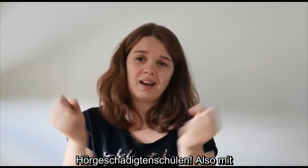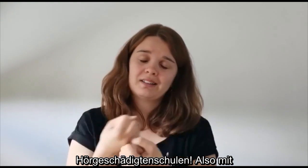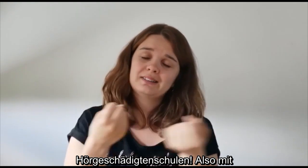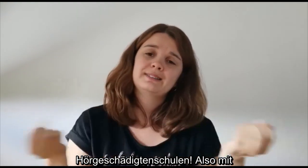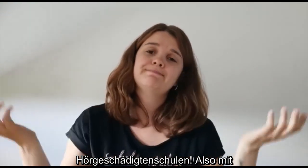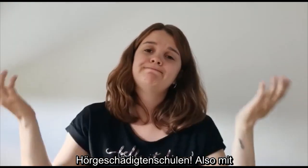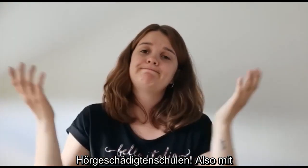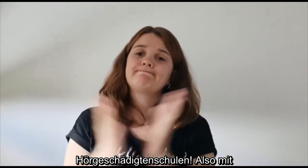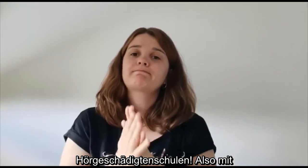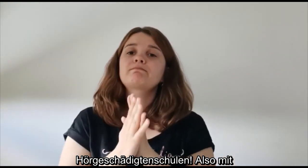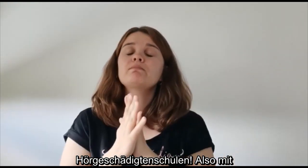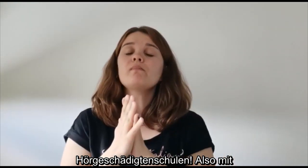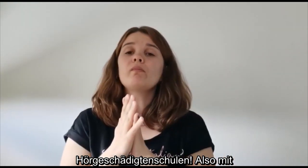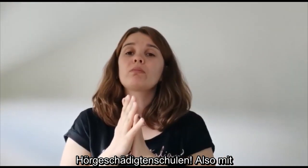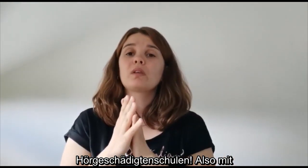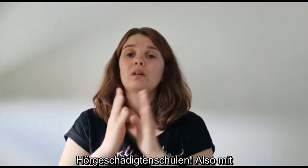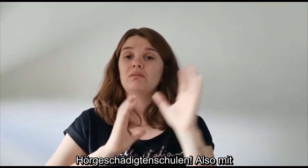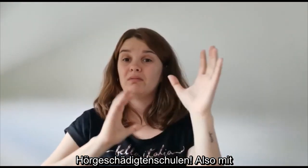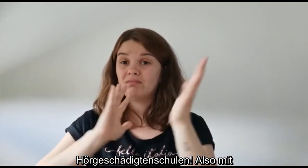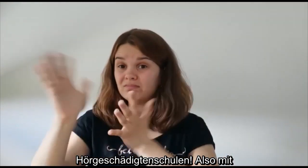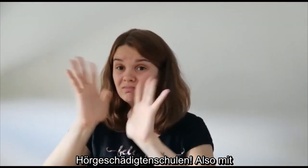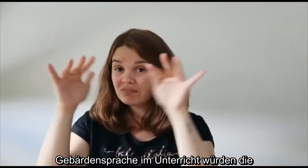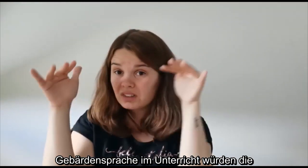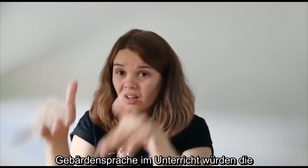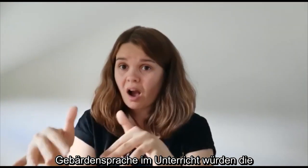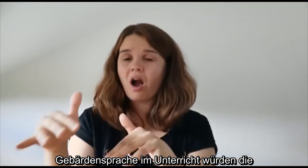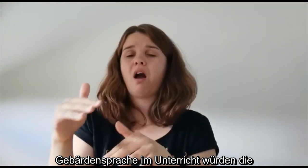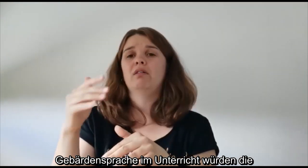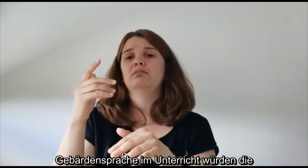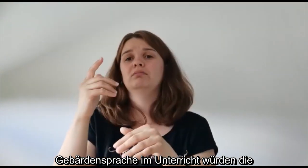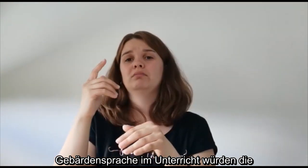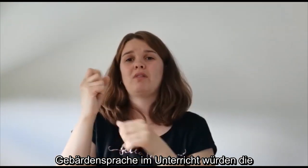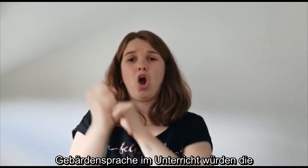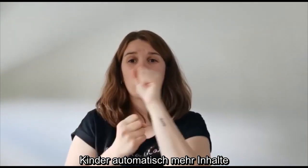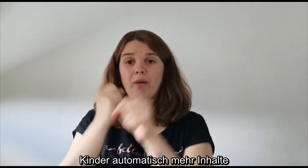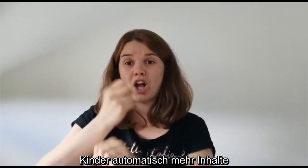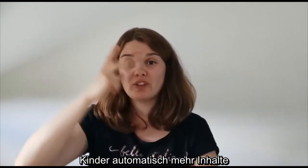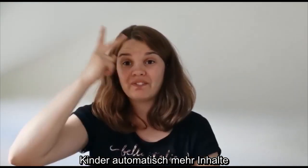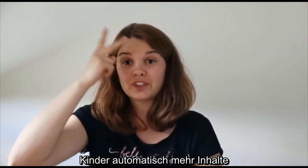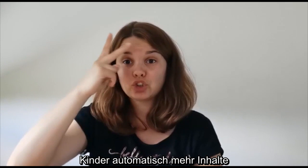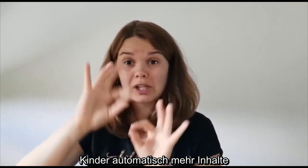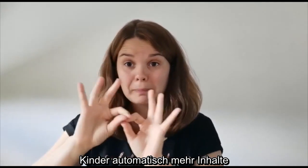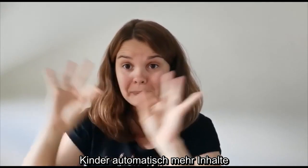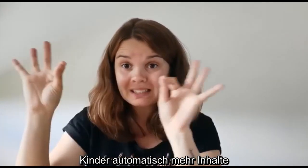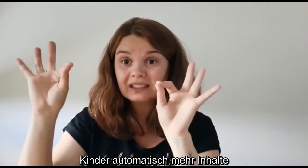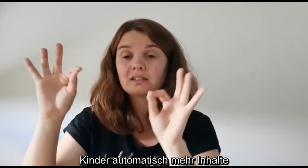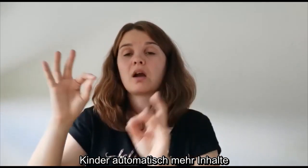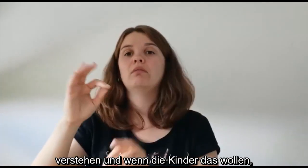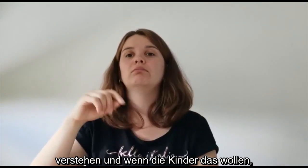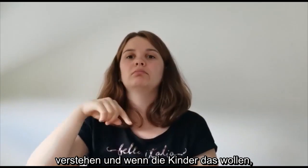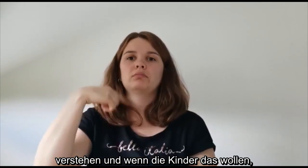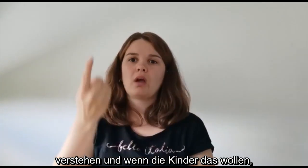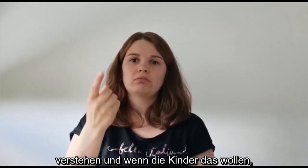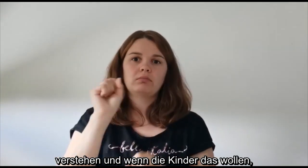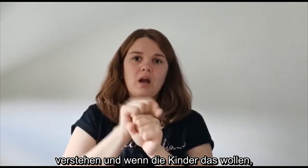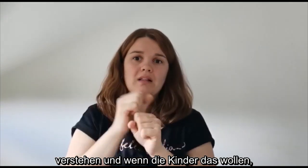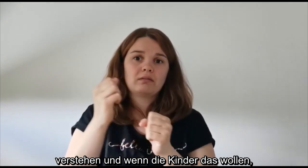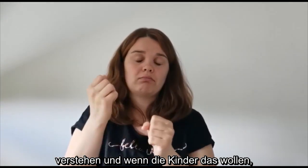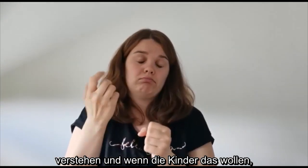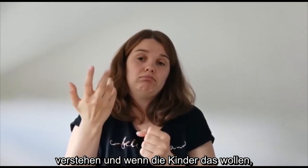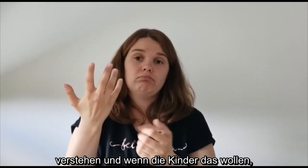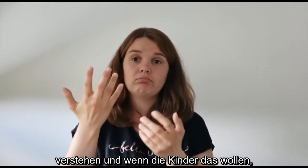hörgeschädigten Schule Ja Also mit Gebärdensprache im Unterricht Würden die Kinder automatisch mehr Inhalte verstehen